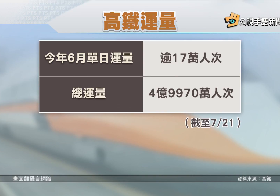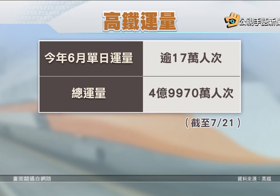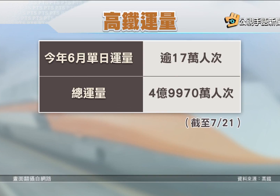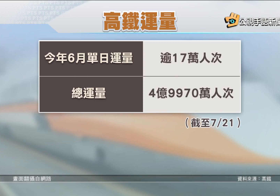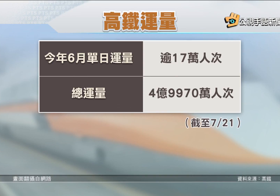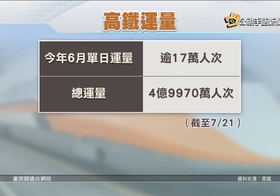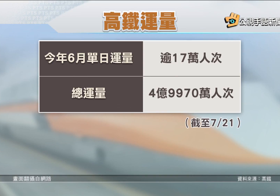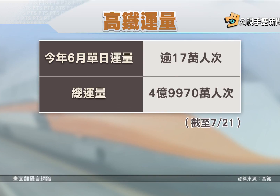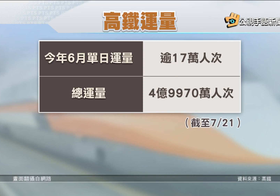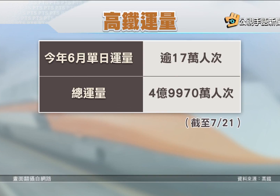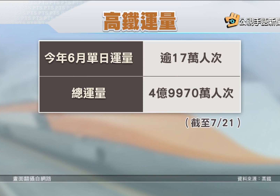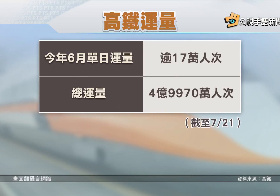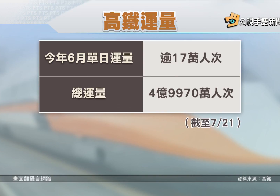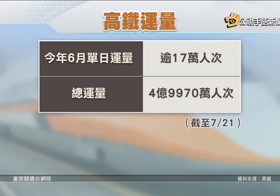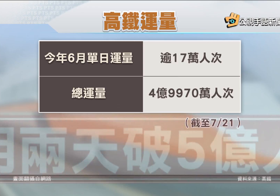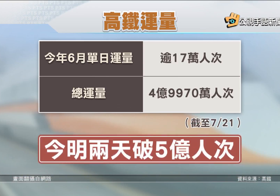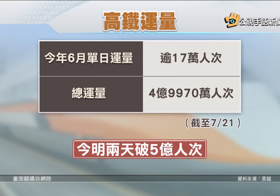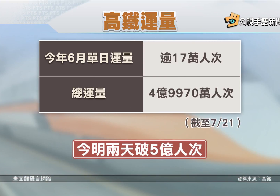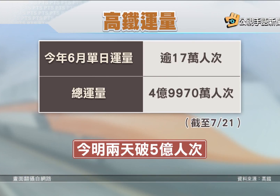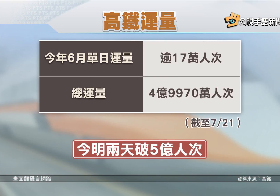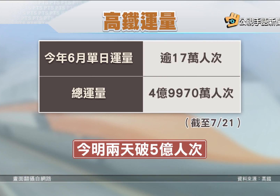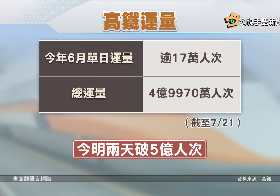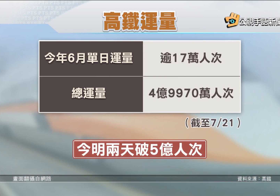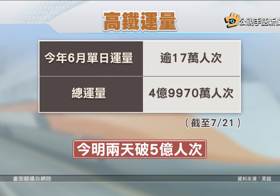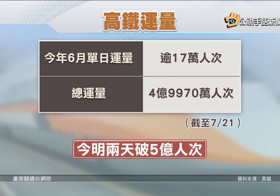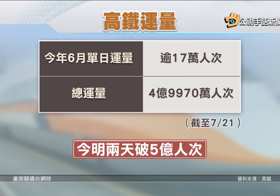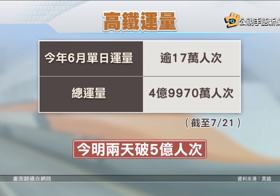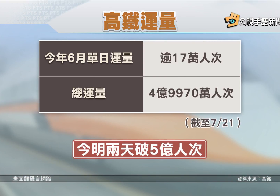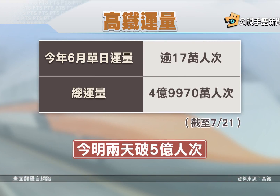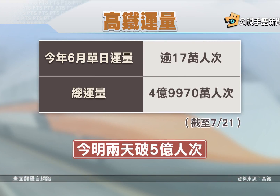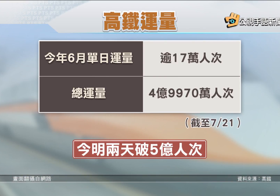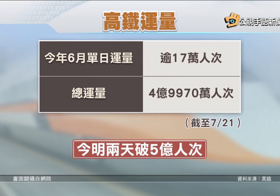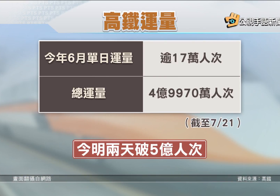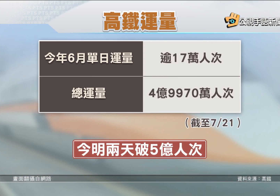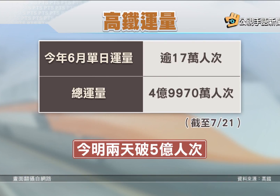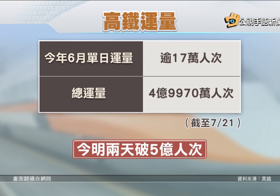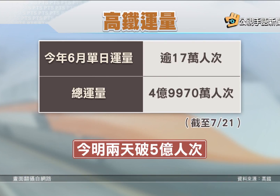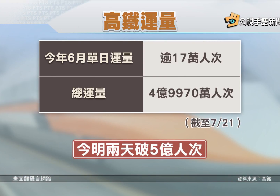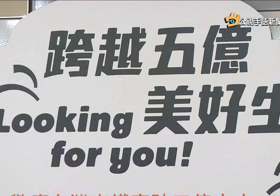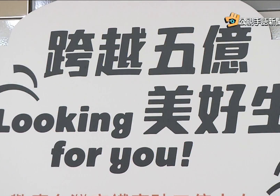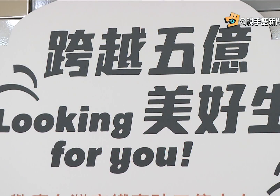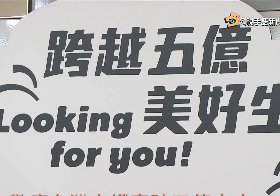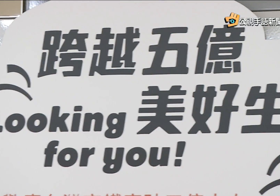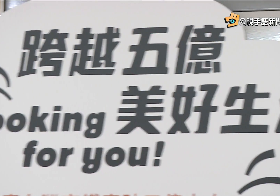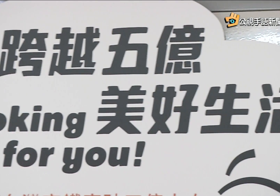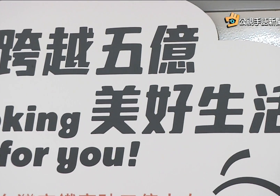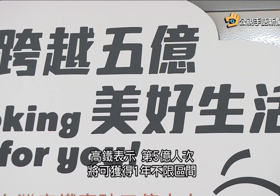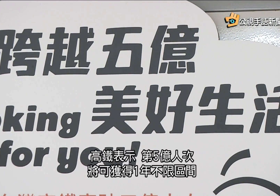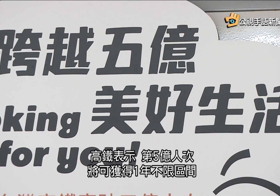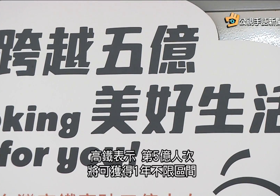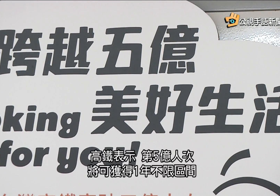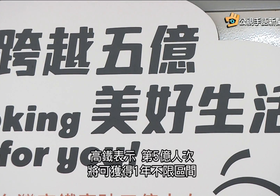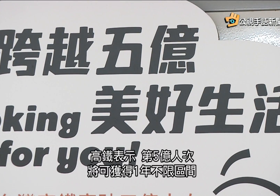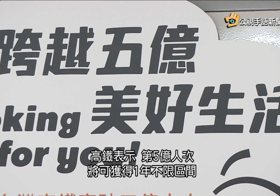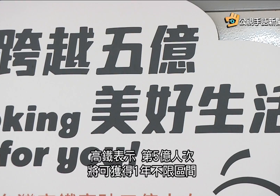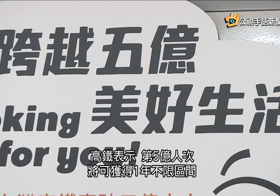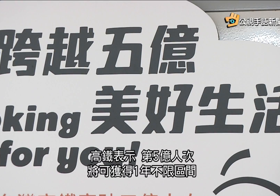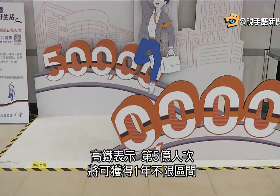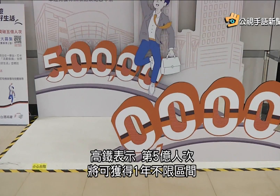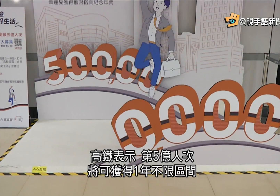到4亿9970万人次，预估今明2天就会破5亿人次。高铁表示，第5亿人次将可